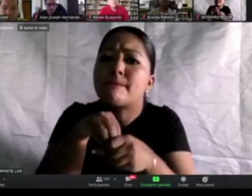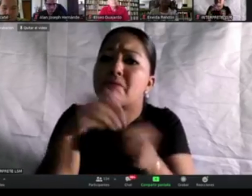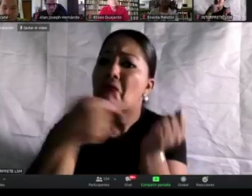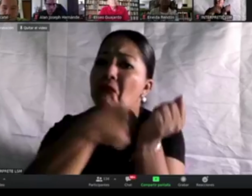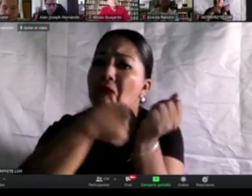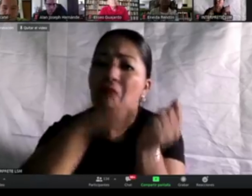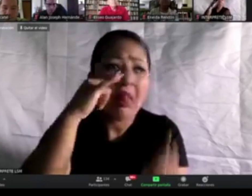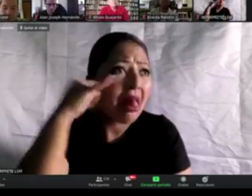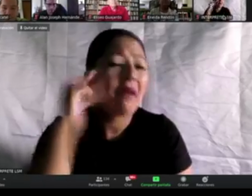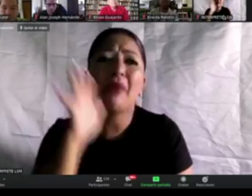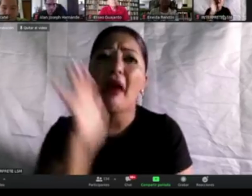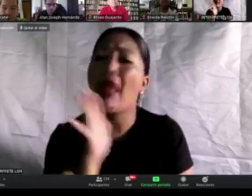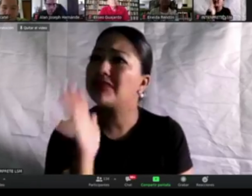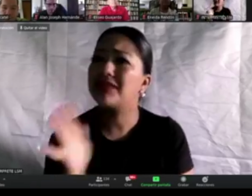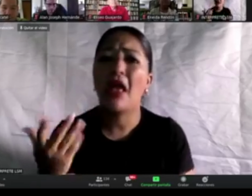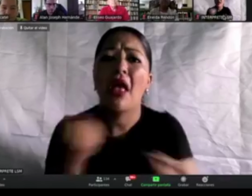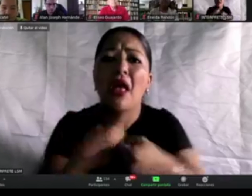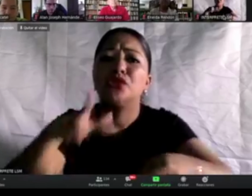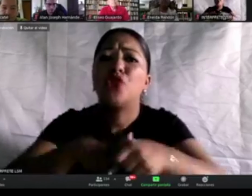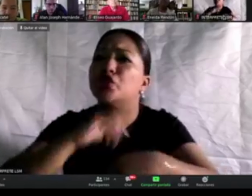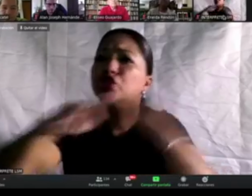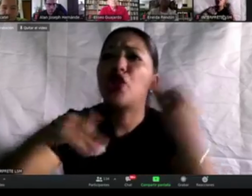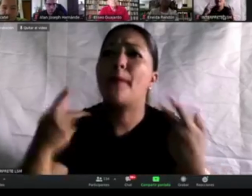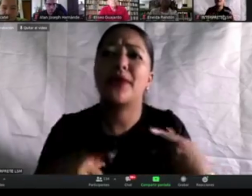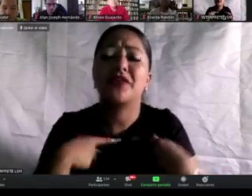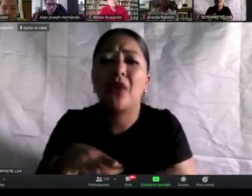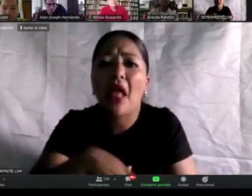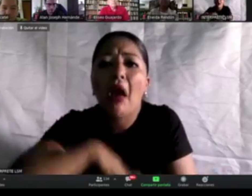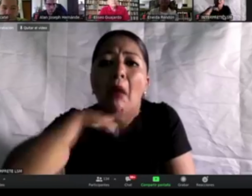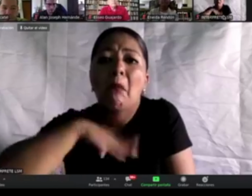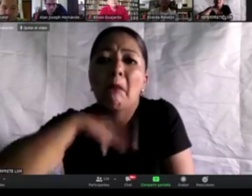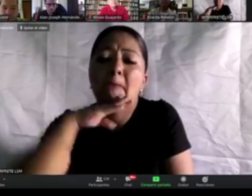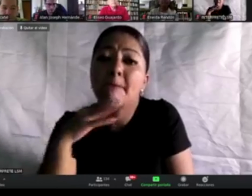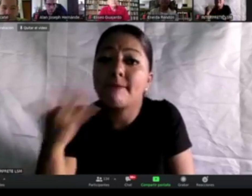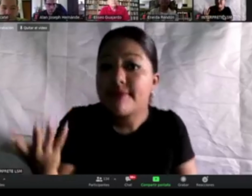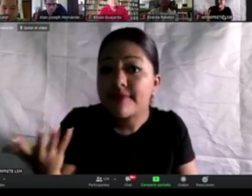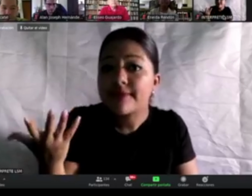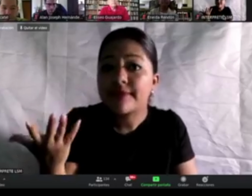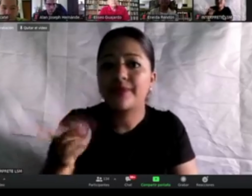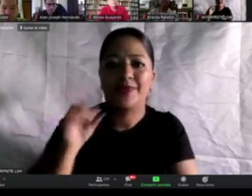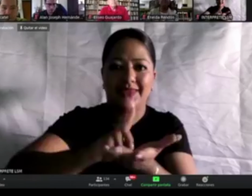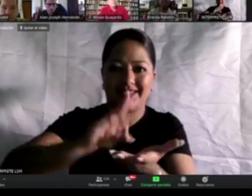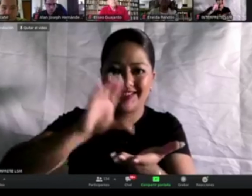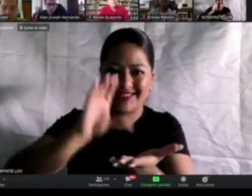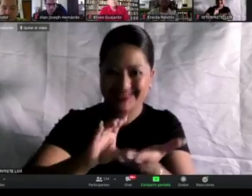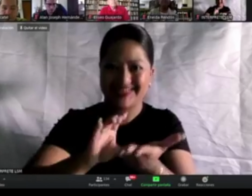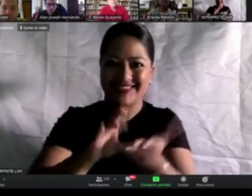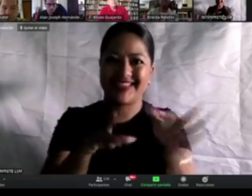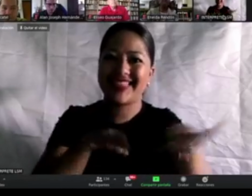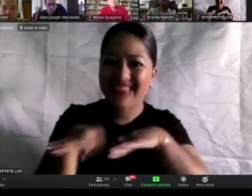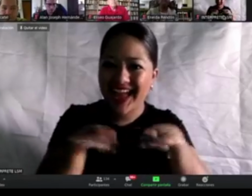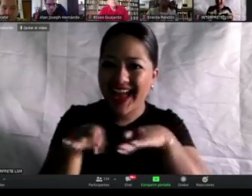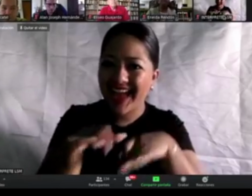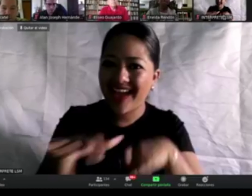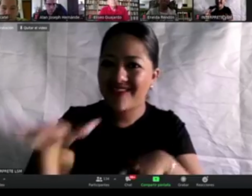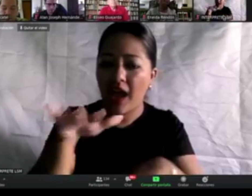es el momento en que nosotros las personas en situación de discapacidad y los trabajadores que yo nombraba que